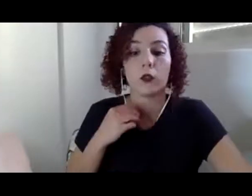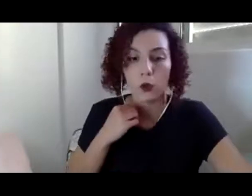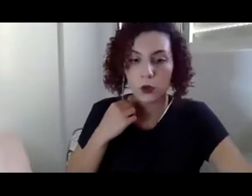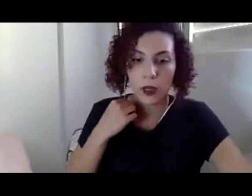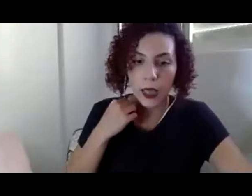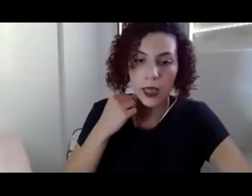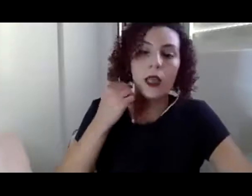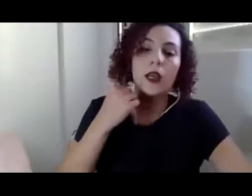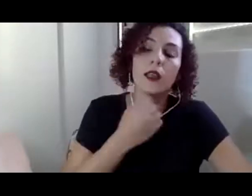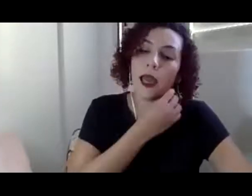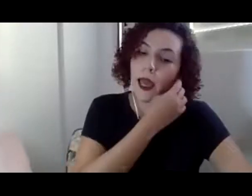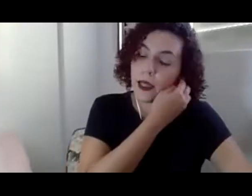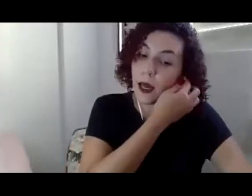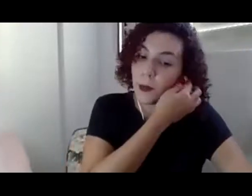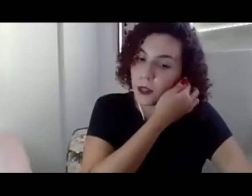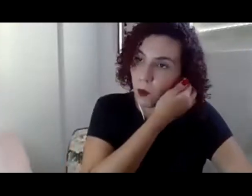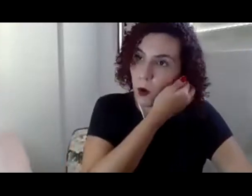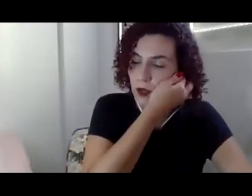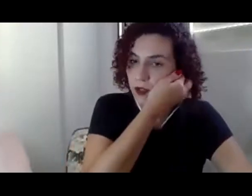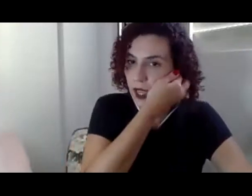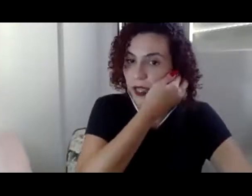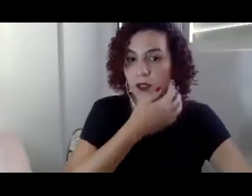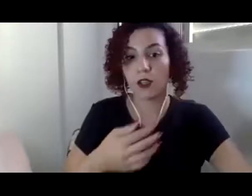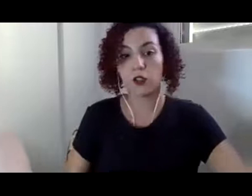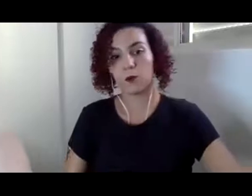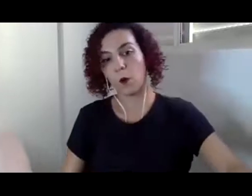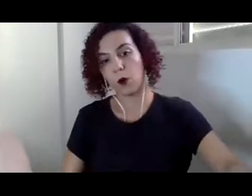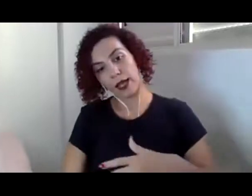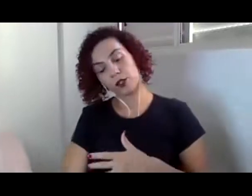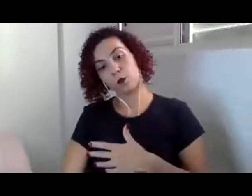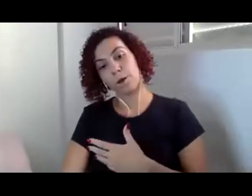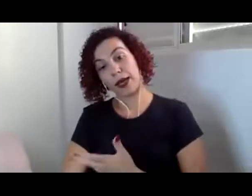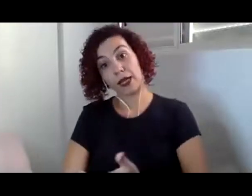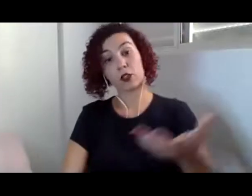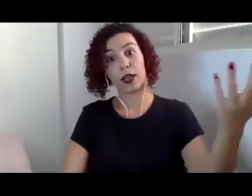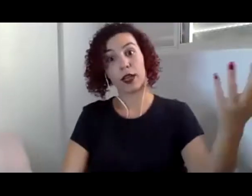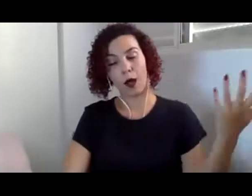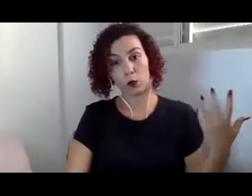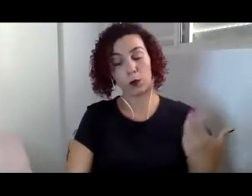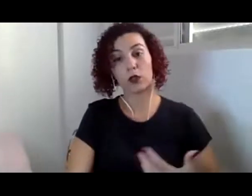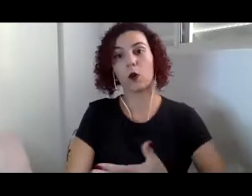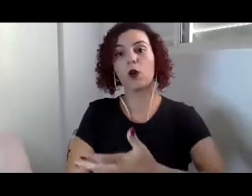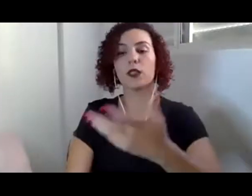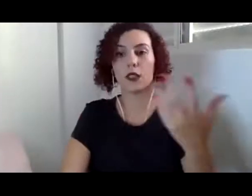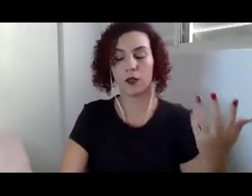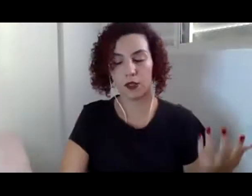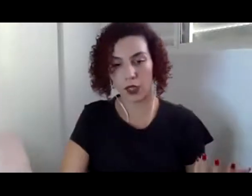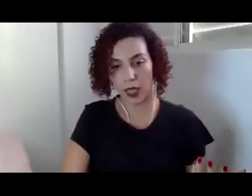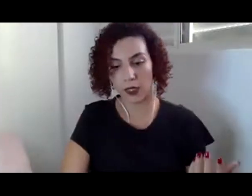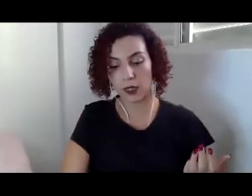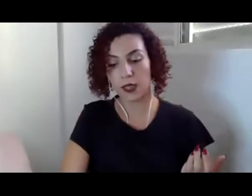de estatuto, né, da pessoa com deficiência, vem dispor, né, de uma maneira geral sobre todas